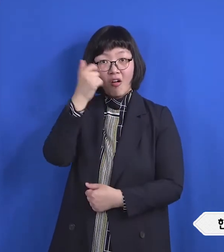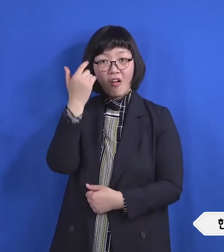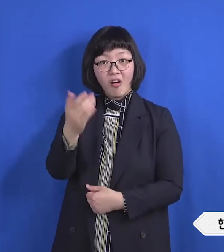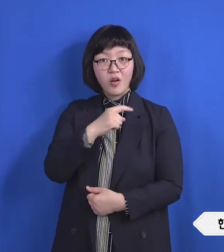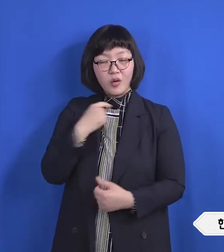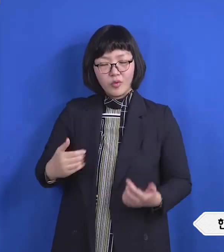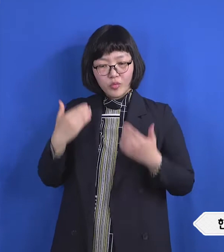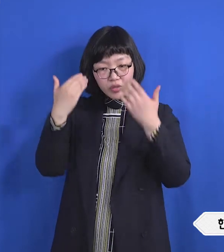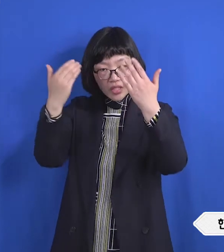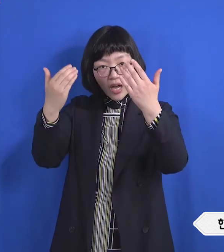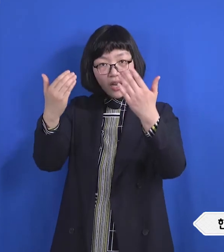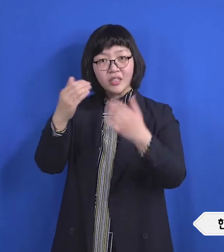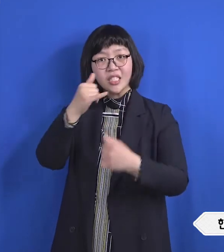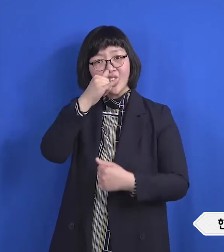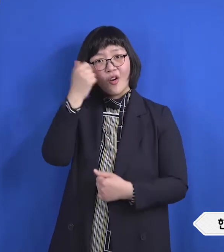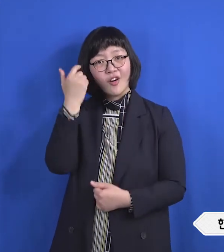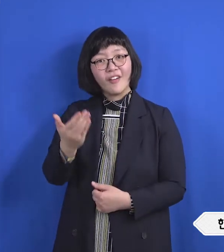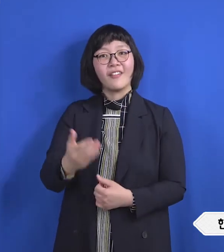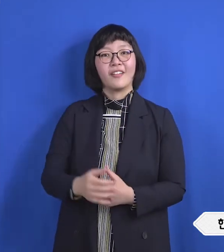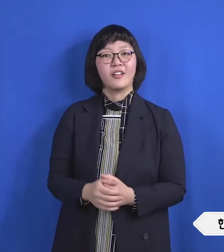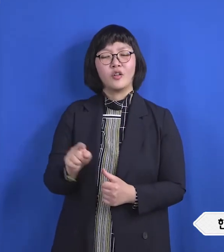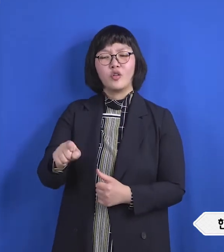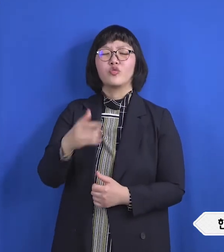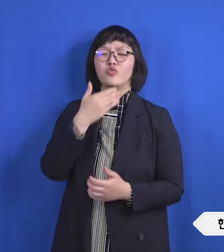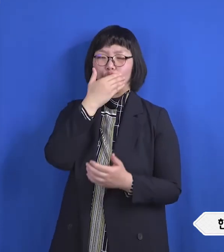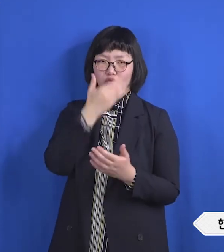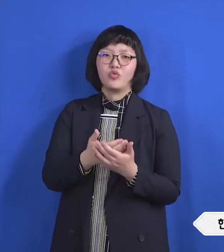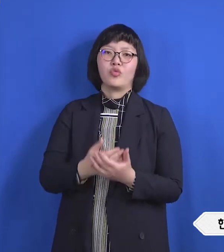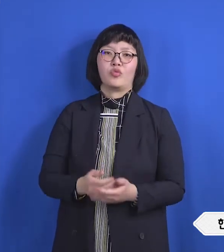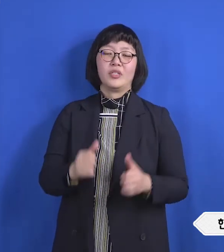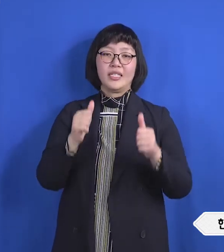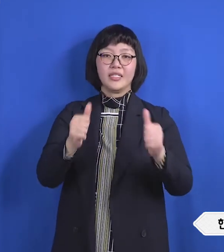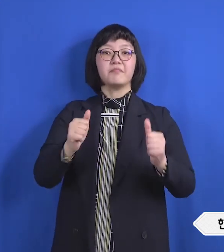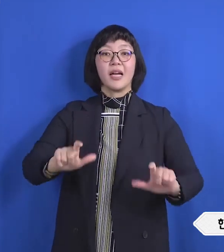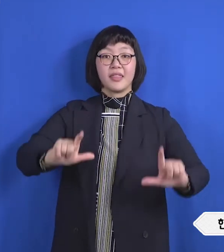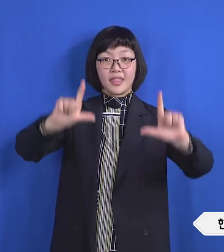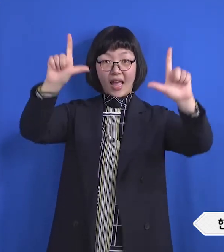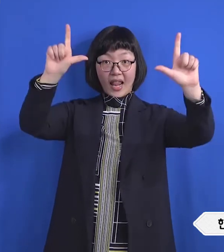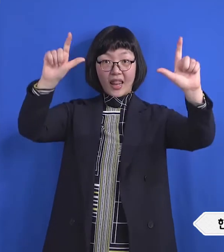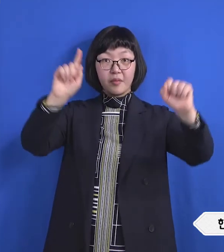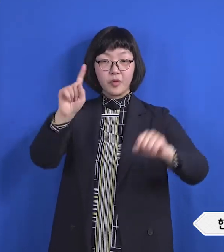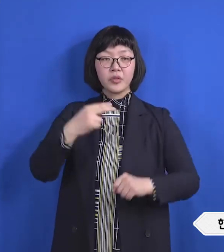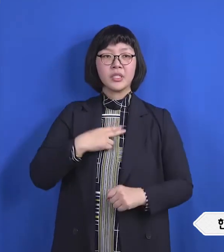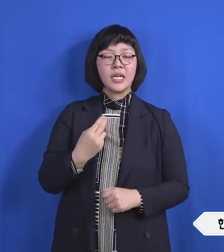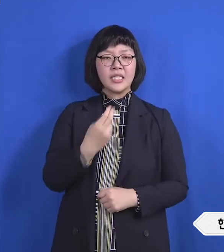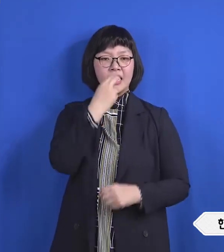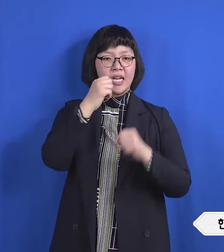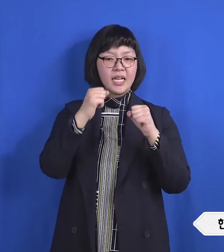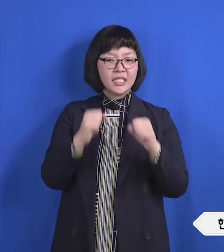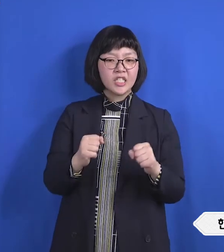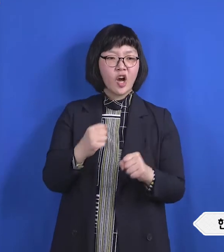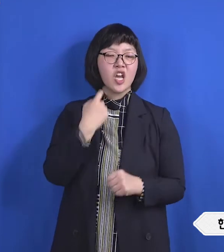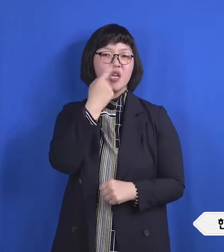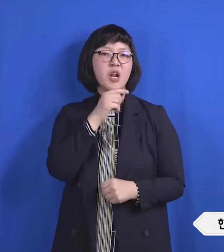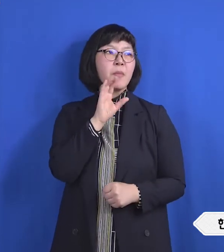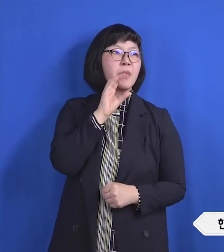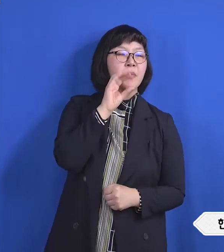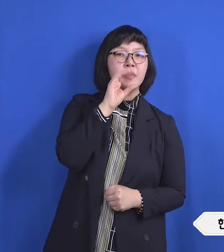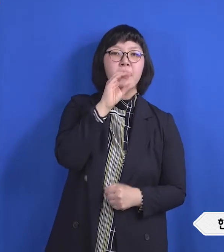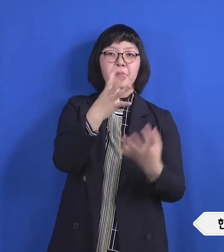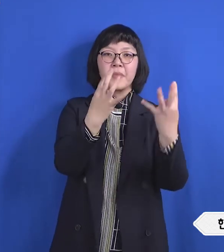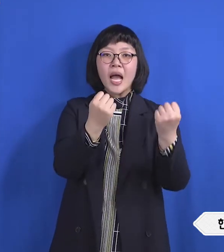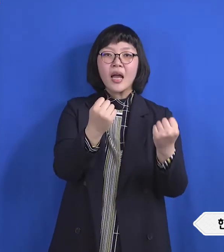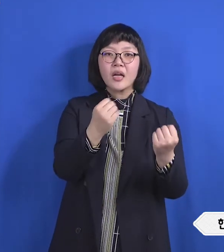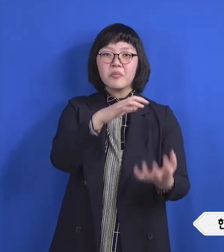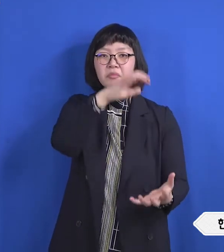열매가 있습니까? 그것이 중요합니다. 심판날에는 내가 살아있을 얼마나 입으로 떠들었느냐, 그건 아무